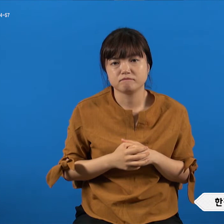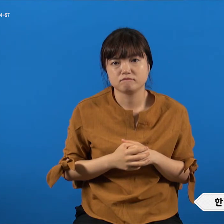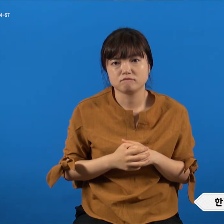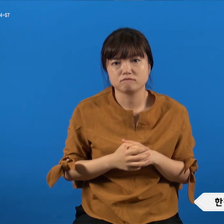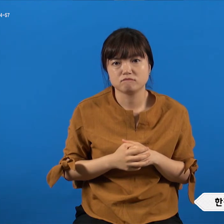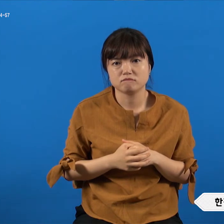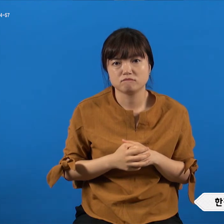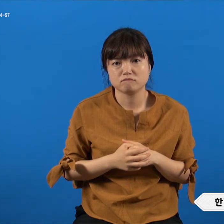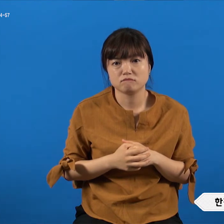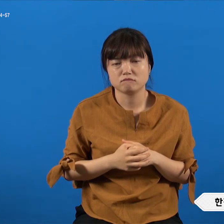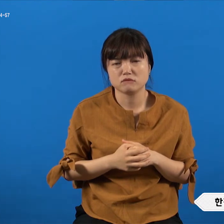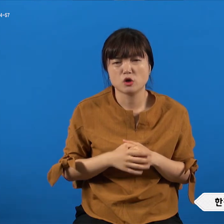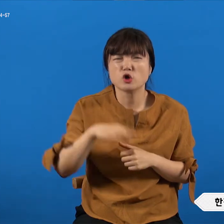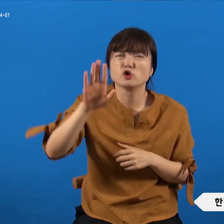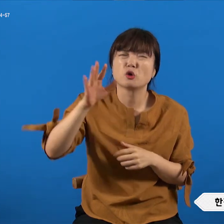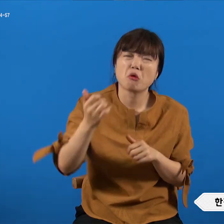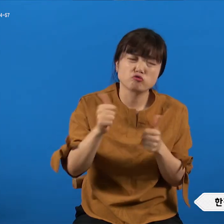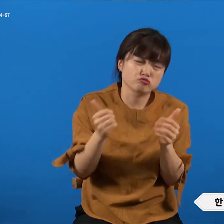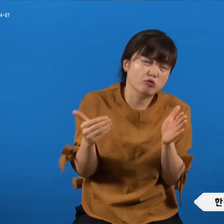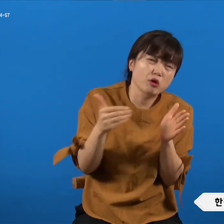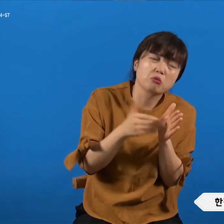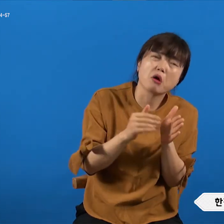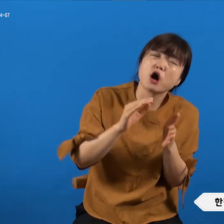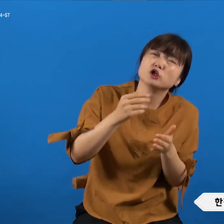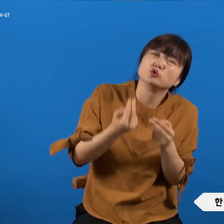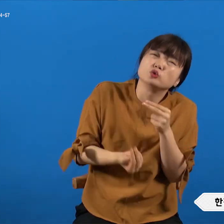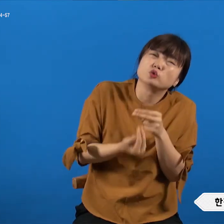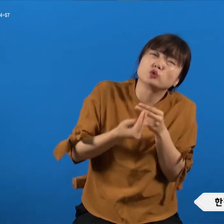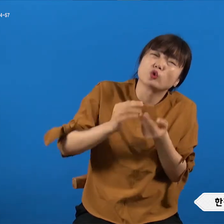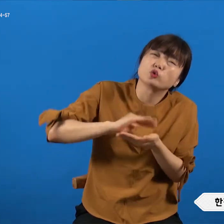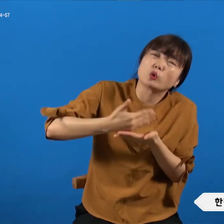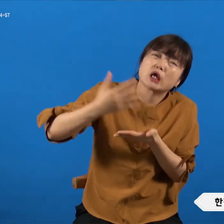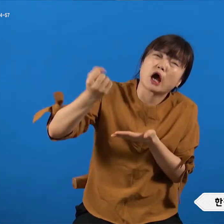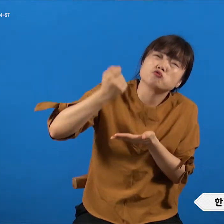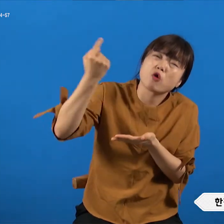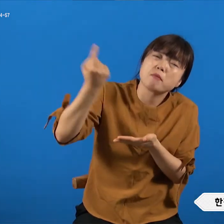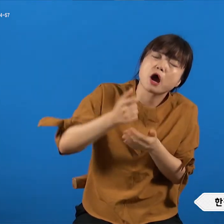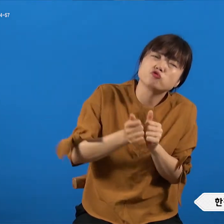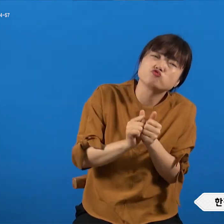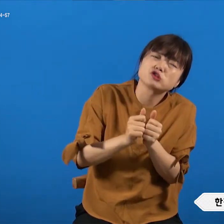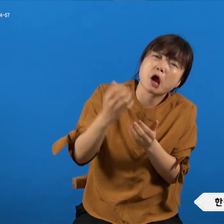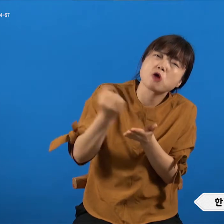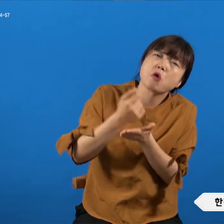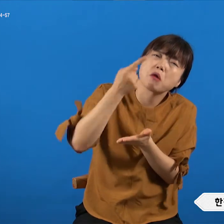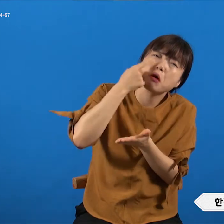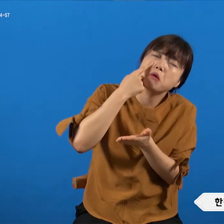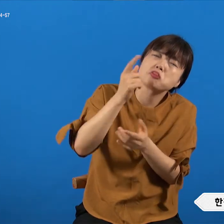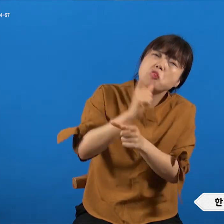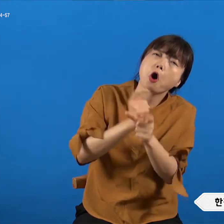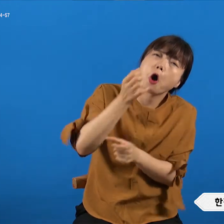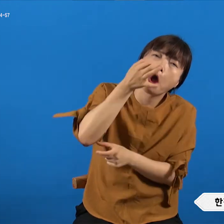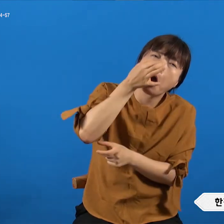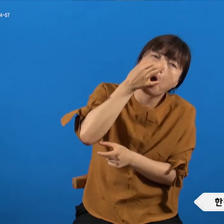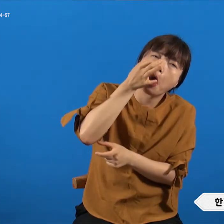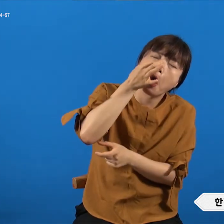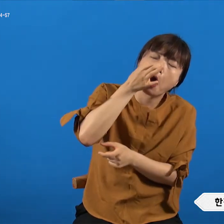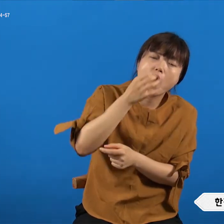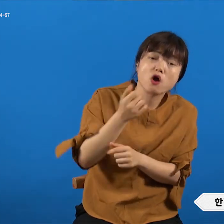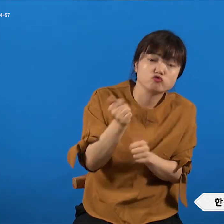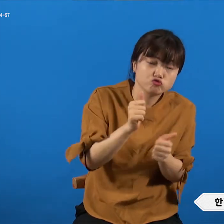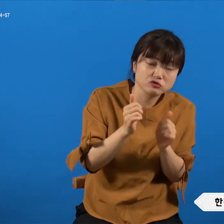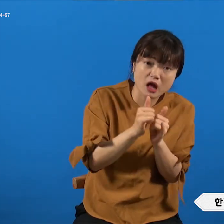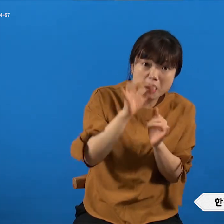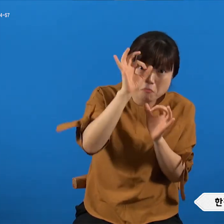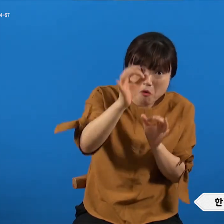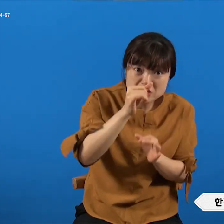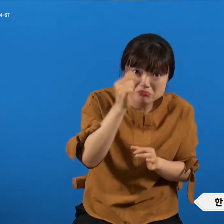임종의 순간에 여보 저금 통장 좀 가져와봐, 주식 좀 가져와봐, 그거 한 번 더 봐야 되겠다, 그러면서 숨